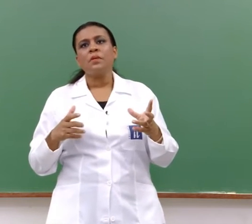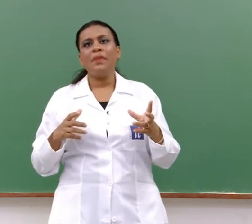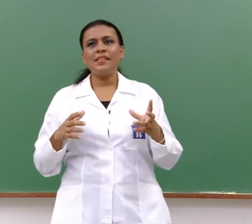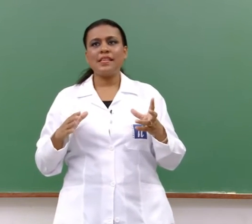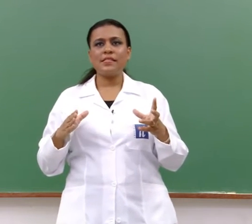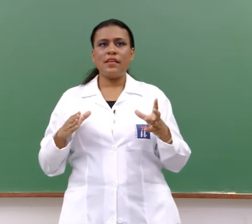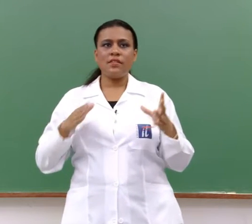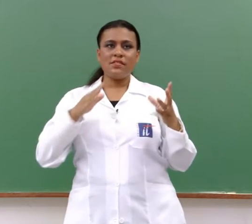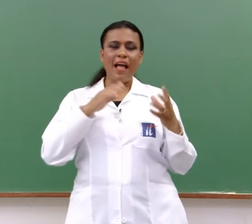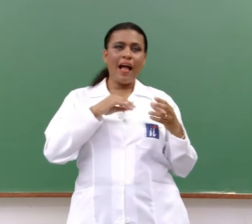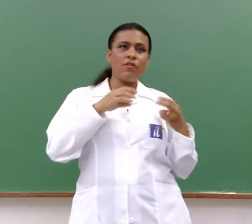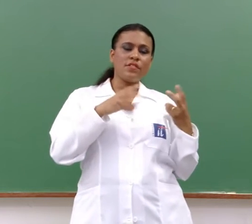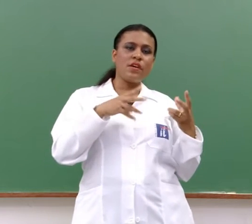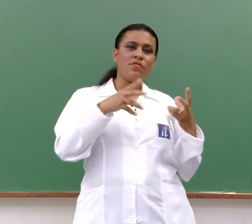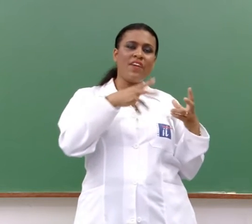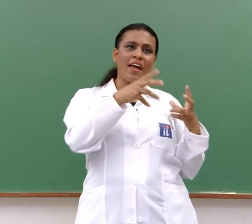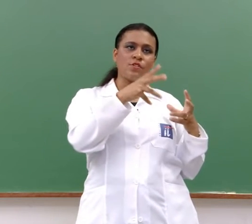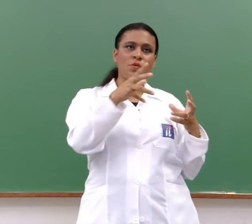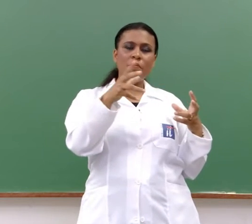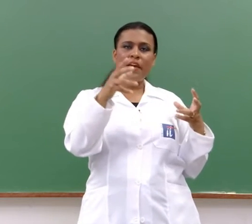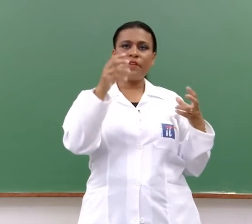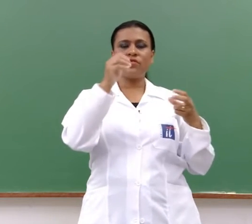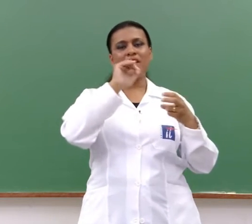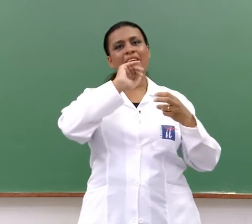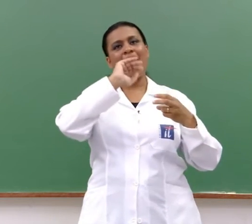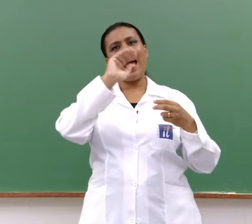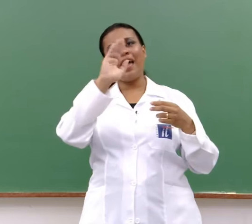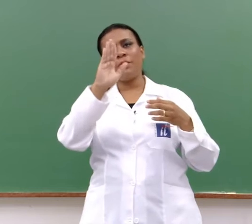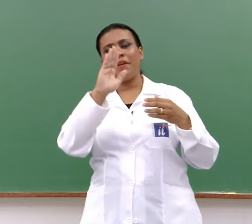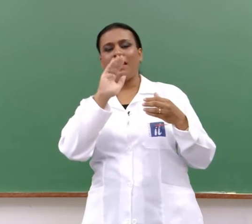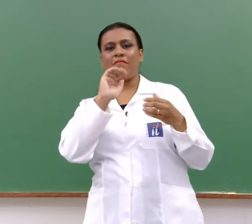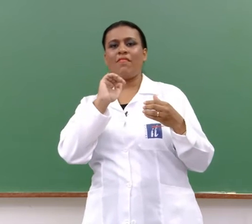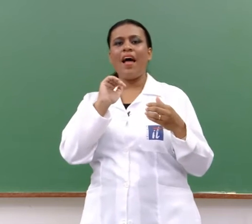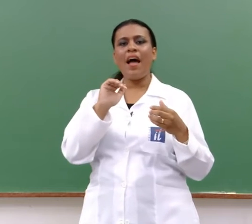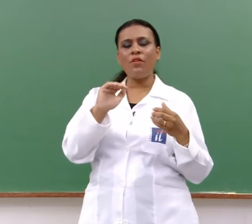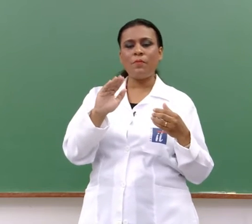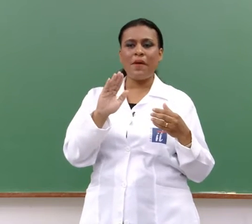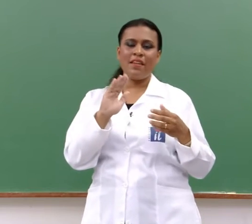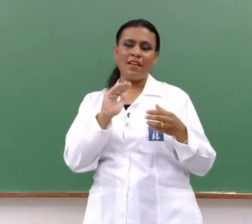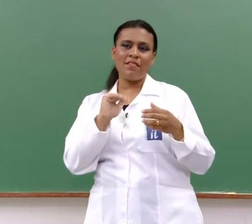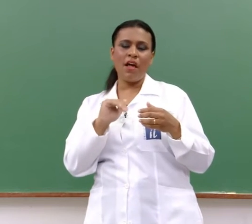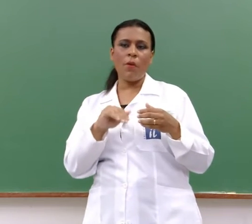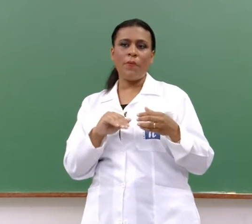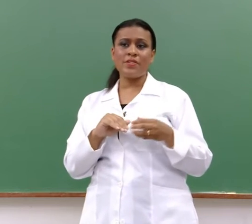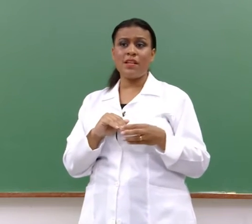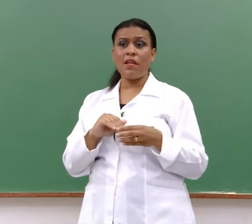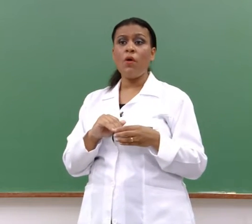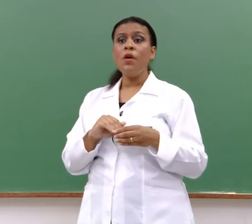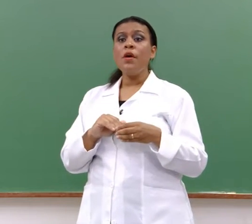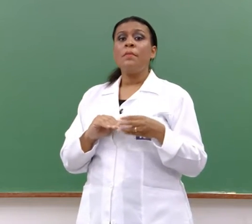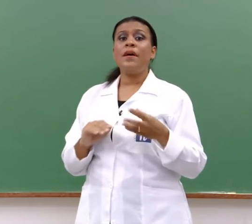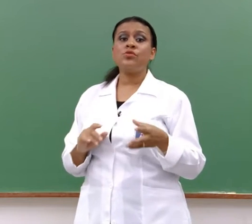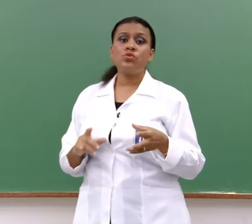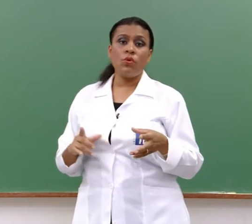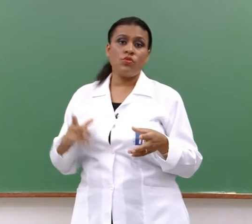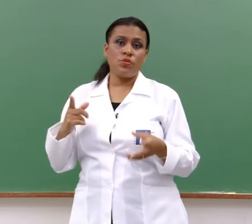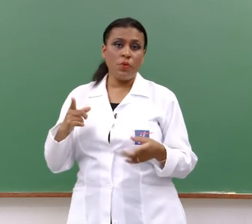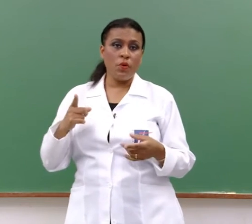mas assim, aconteceu em vários momentos, né? Lá no pré-natal, no perinatal, pós-natal. Mas onde? Bom,